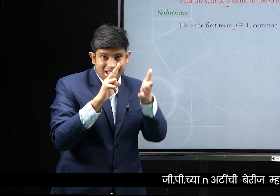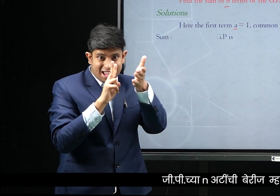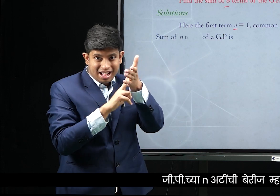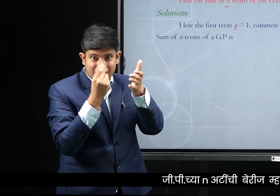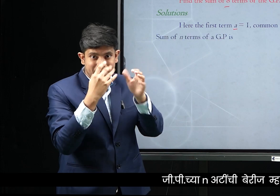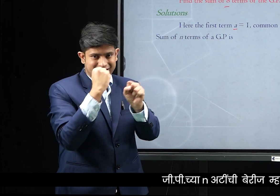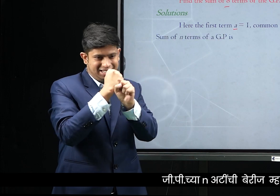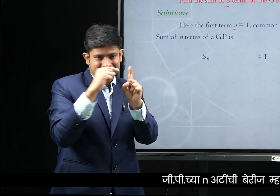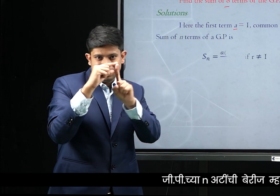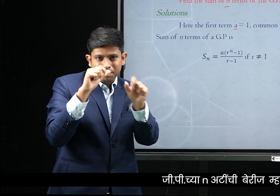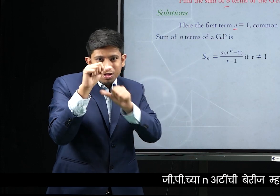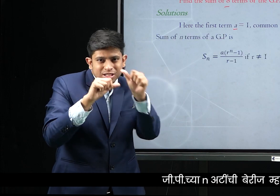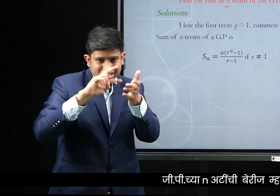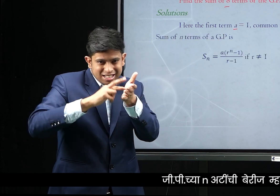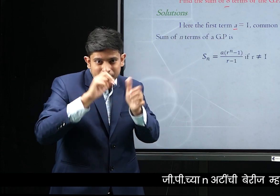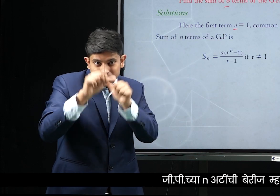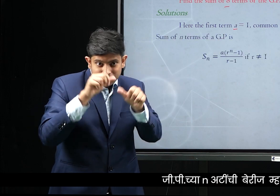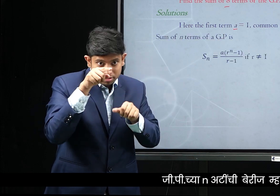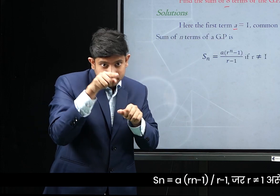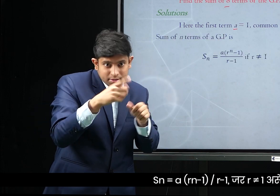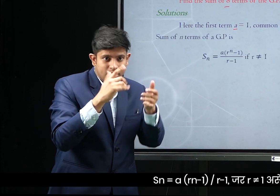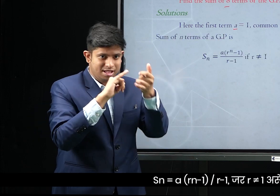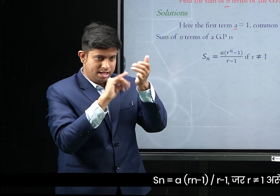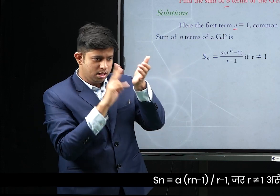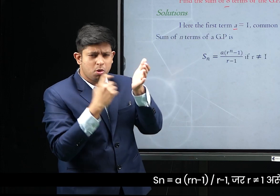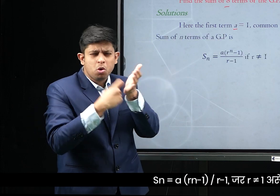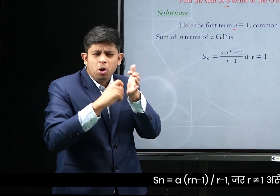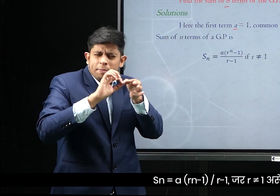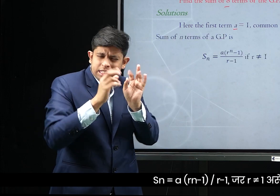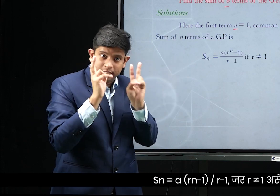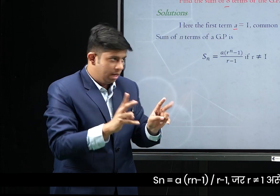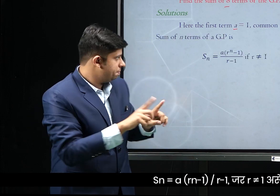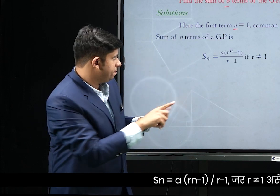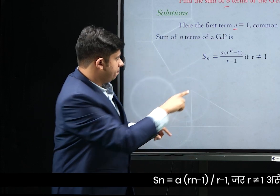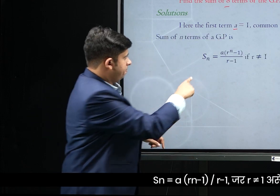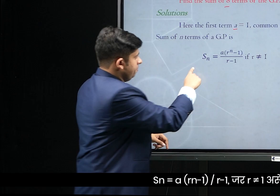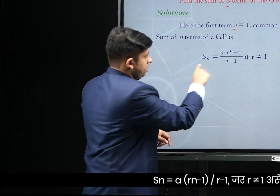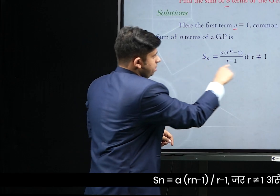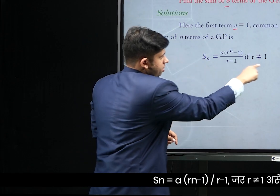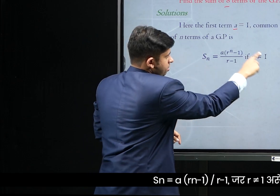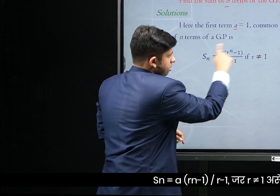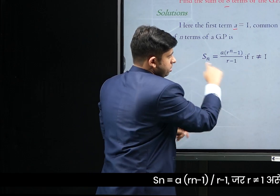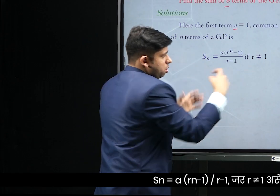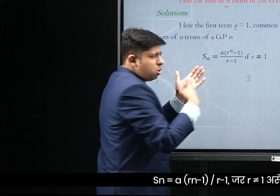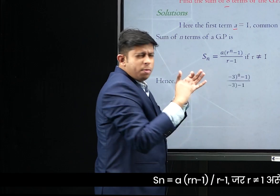GPच्या n अटींची बेरीज म्हणजे Sn equals a, Rn1, R1 जरा does not equal 1 असेल